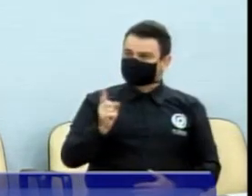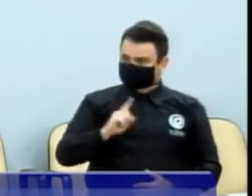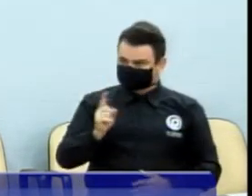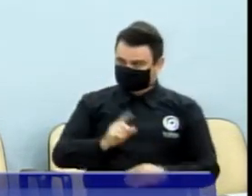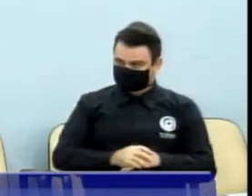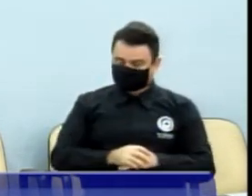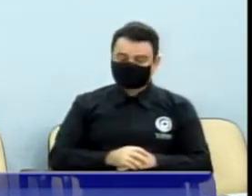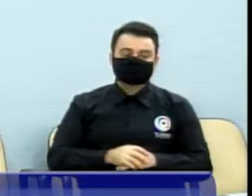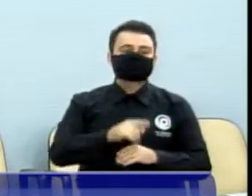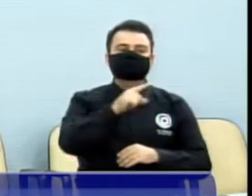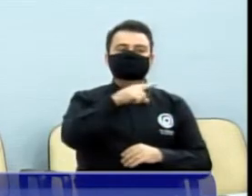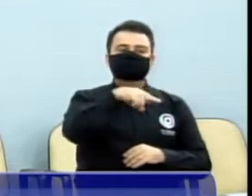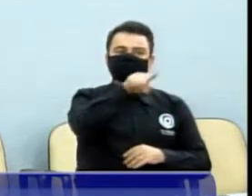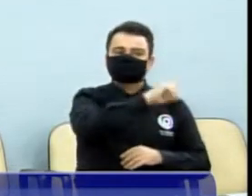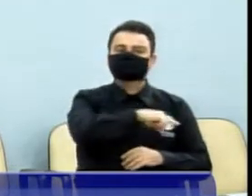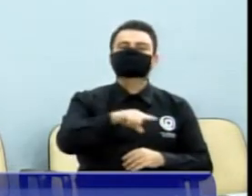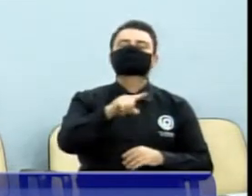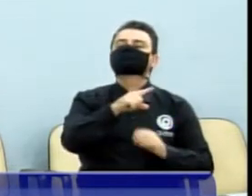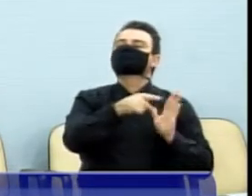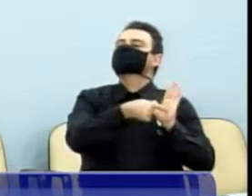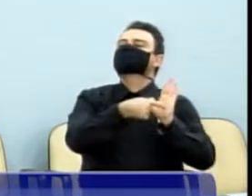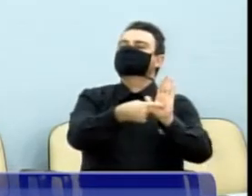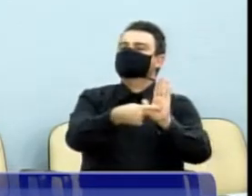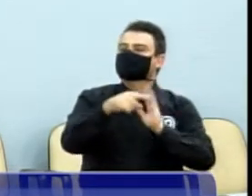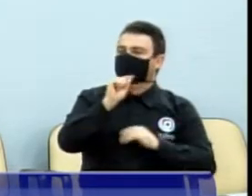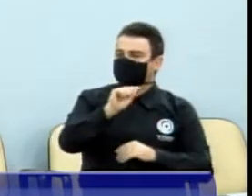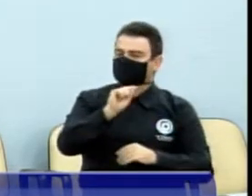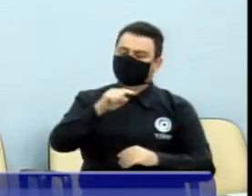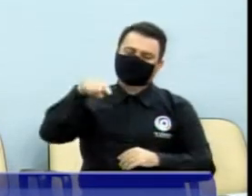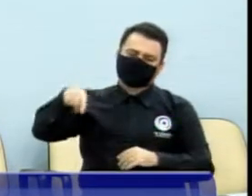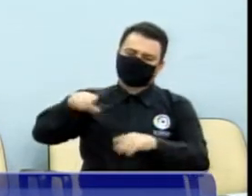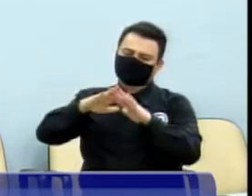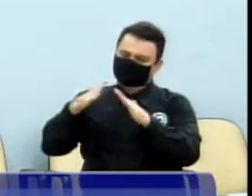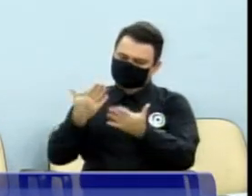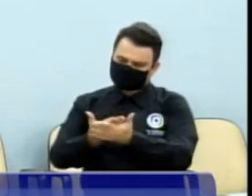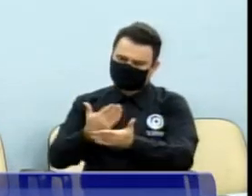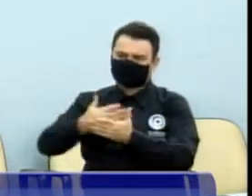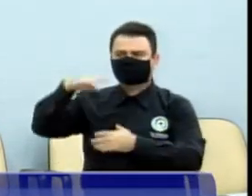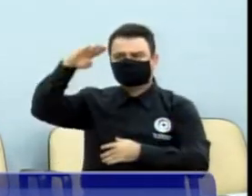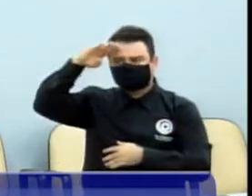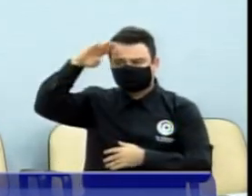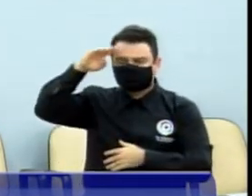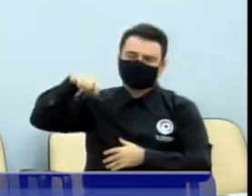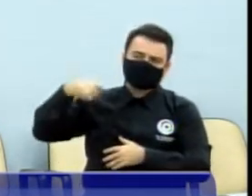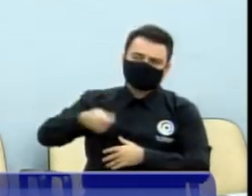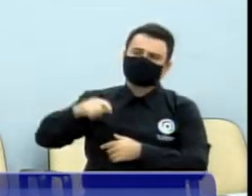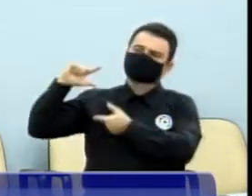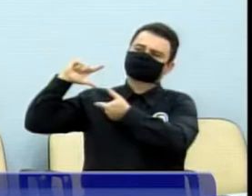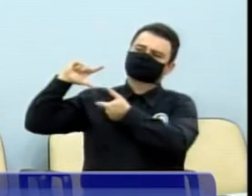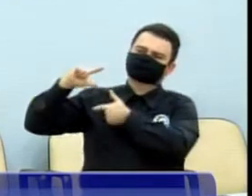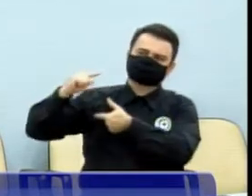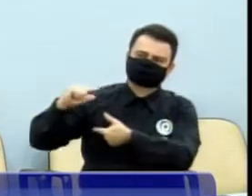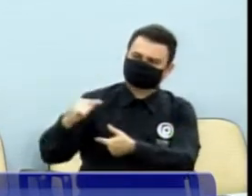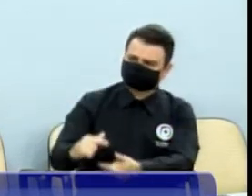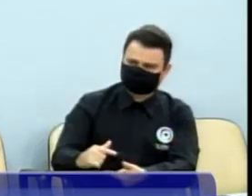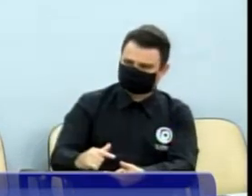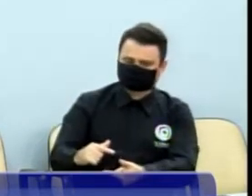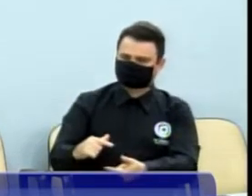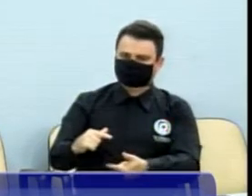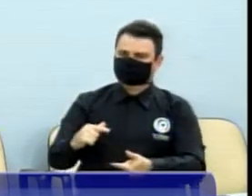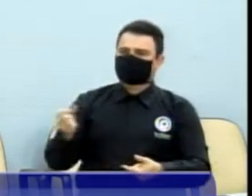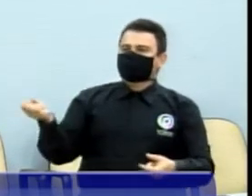no ambiente escolar oi Jade pronto eu não vejo onde que tá o erro aí de